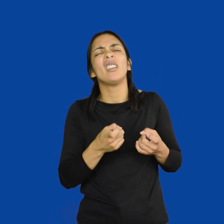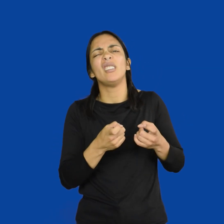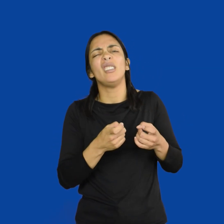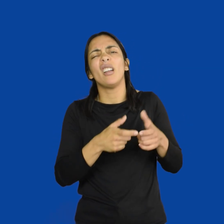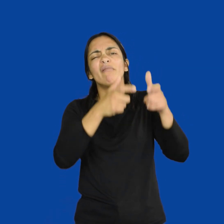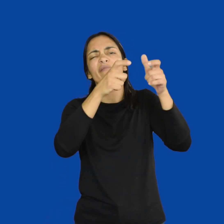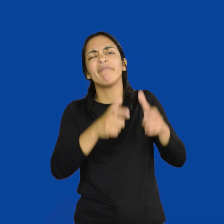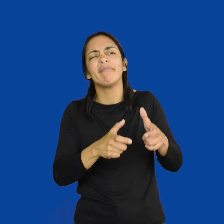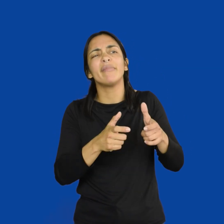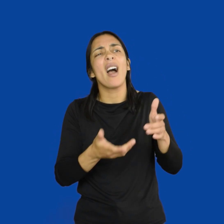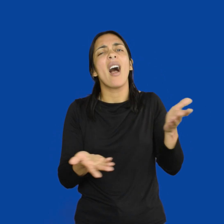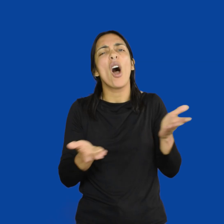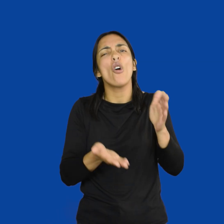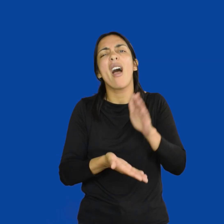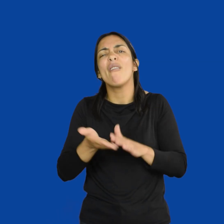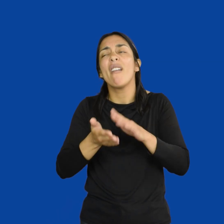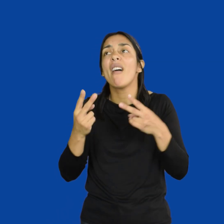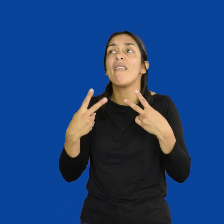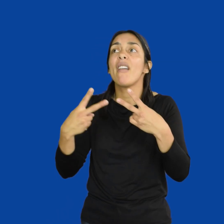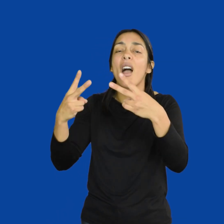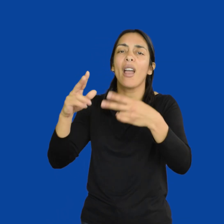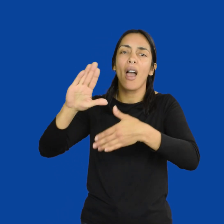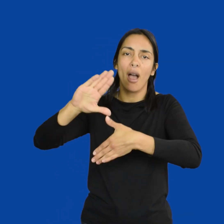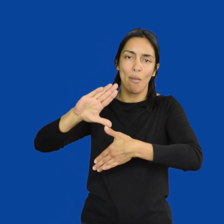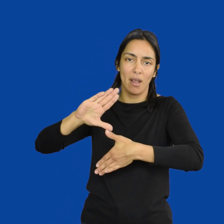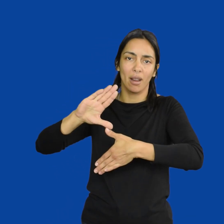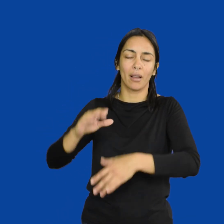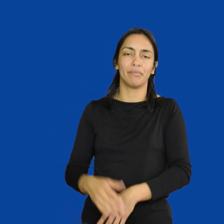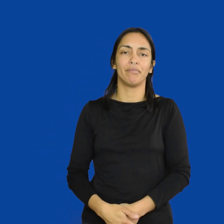a necesitar más, nos vamos para América.